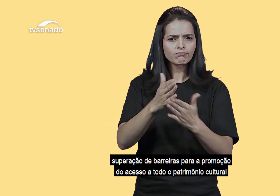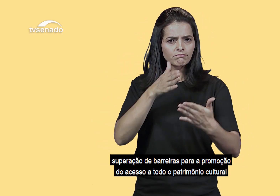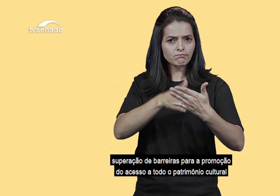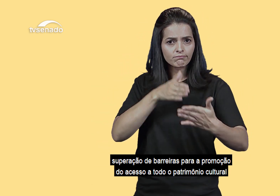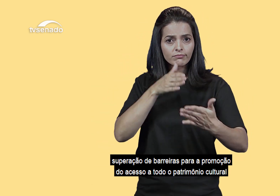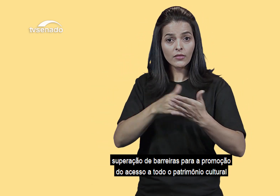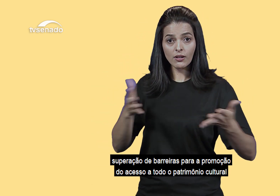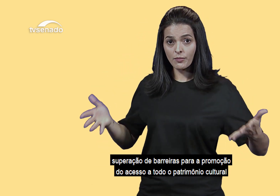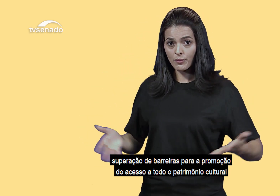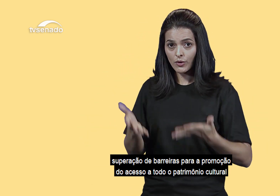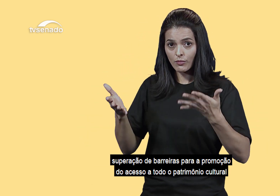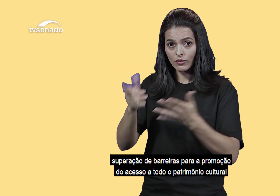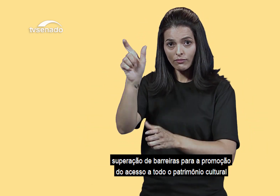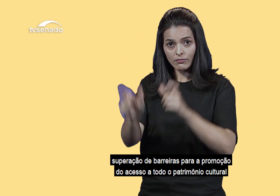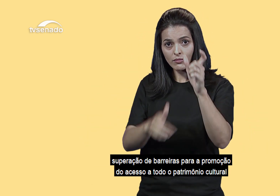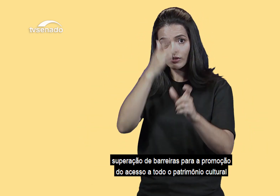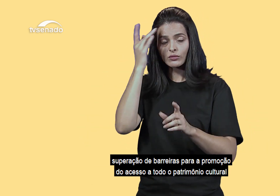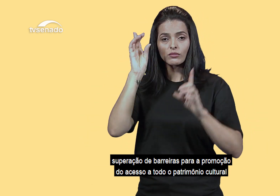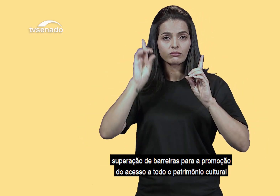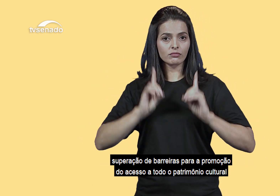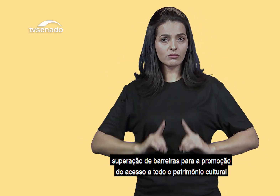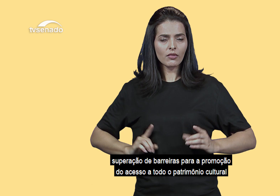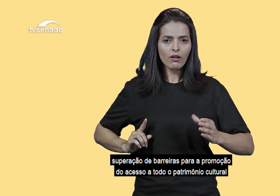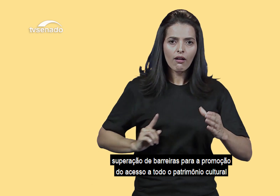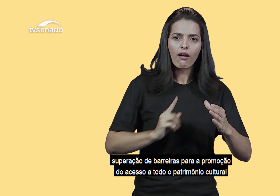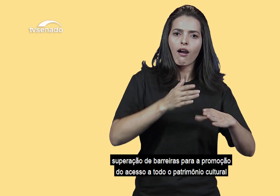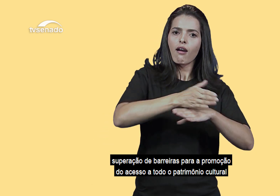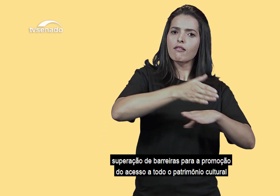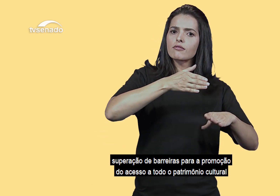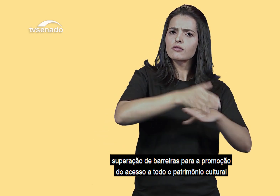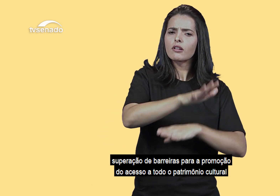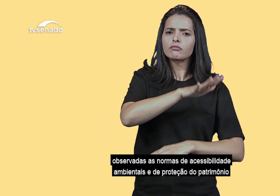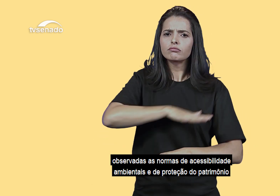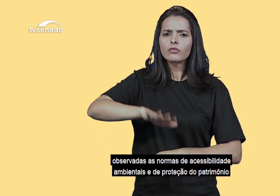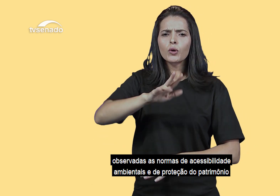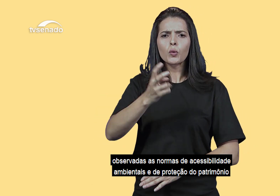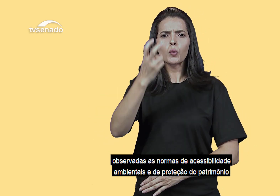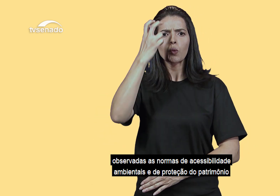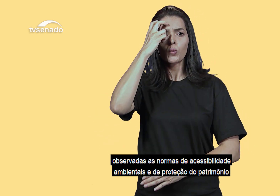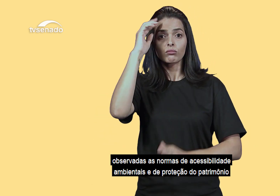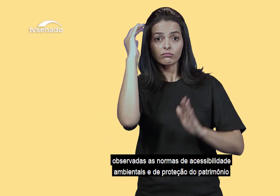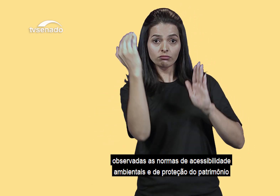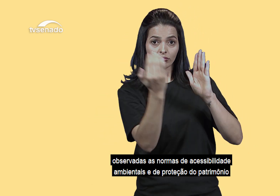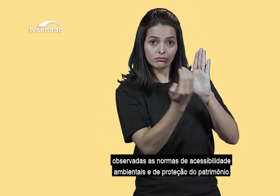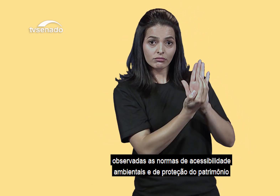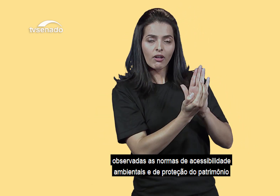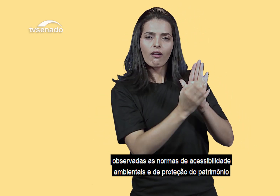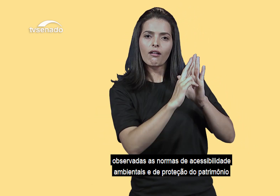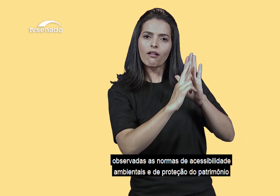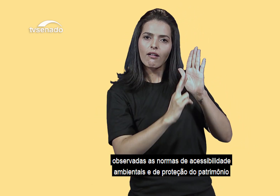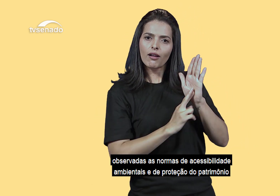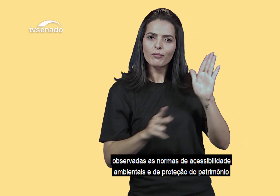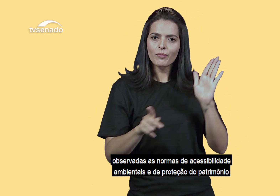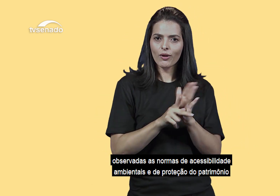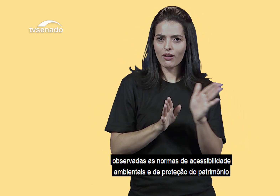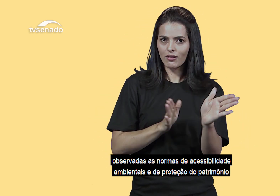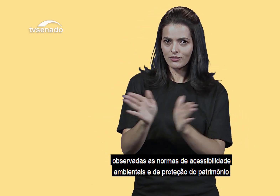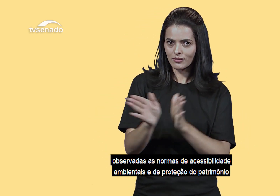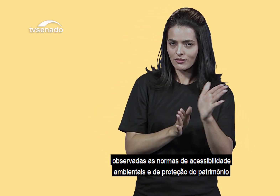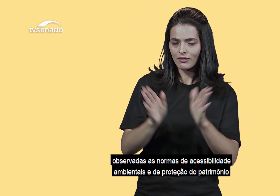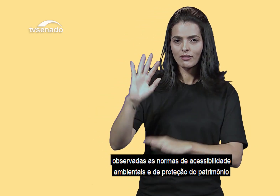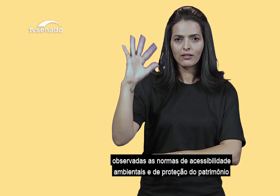barreiras para a promoção do acesso a todo patrimônio cultural observadas as normas de acessibilidade